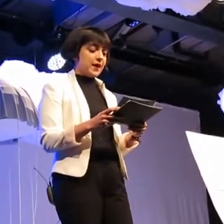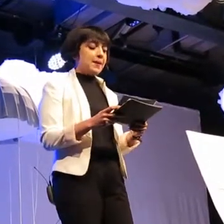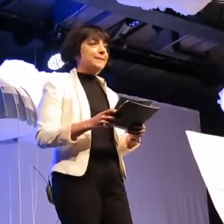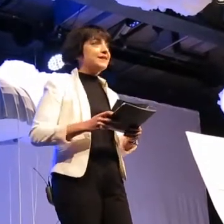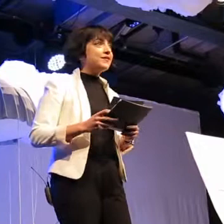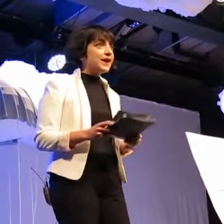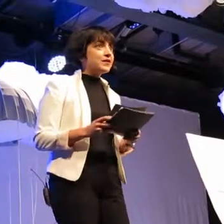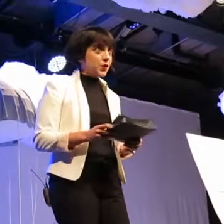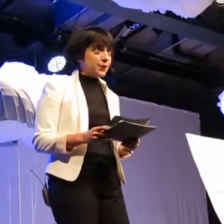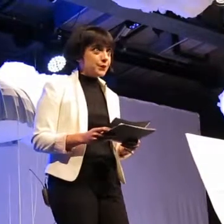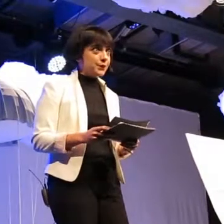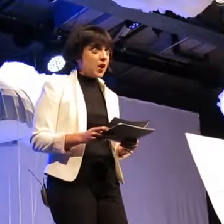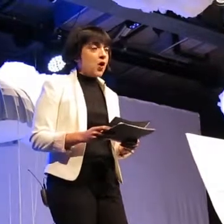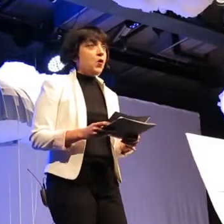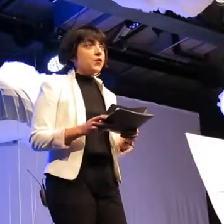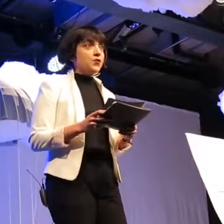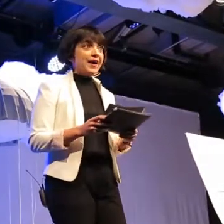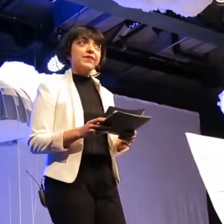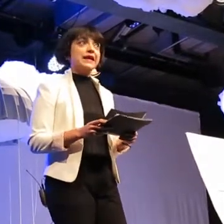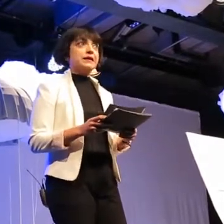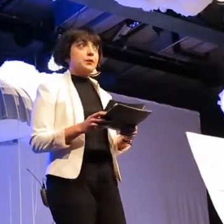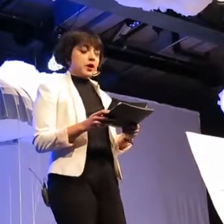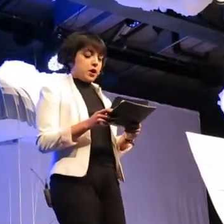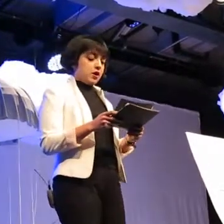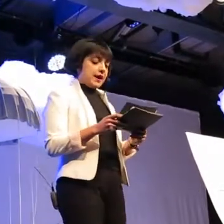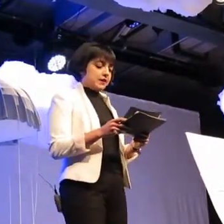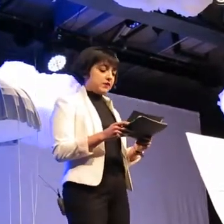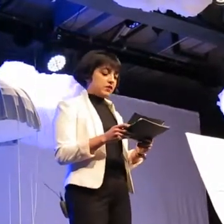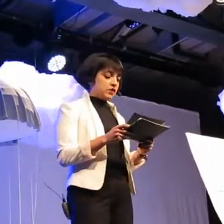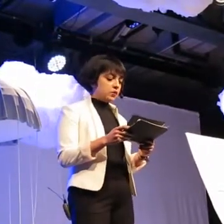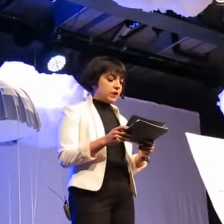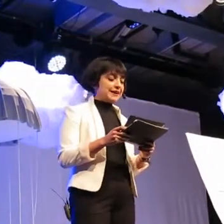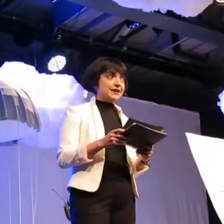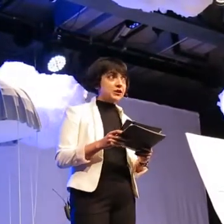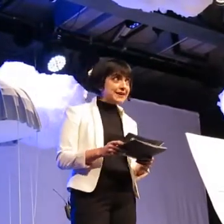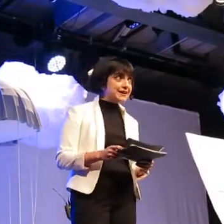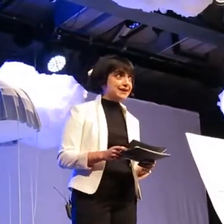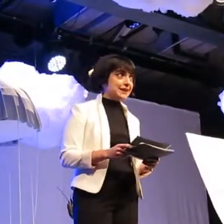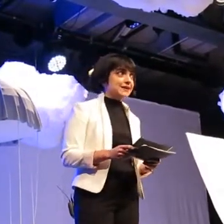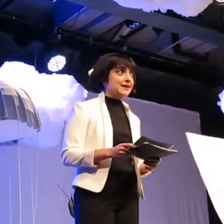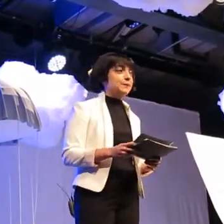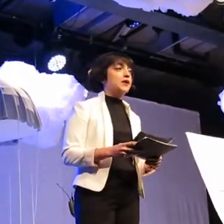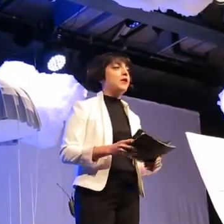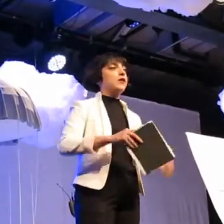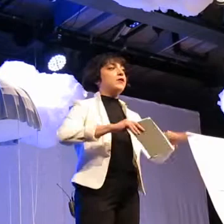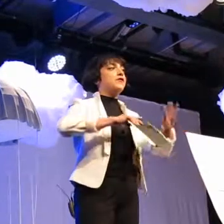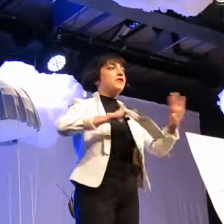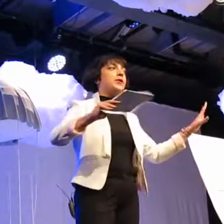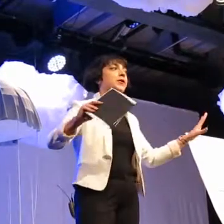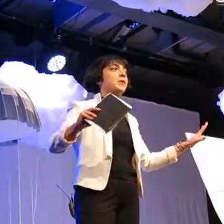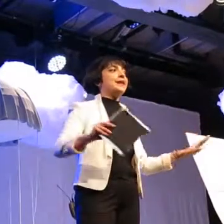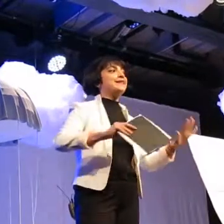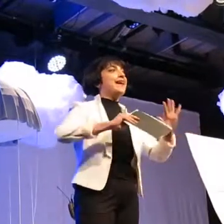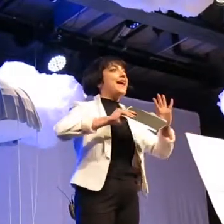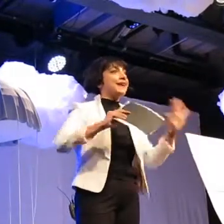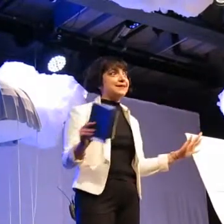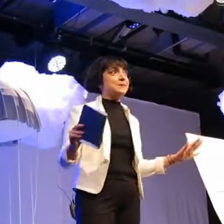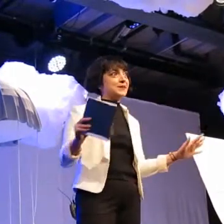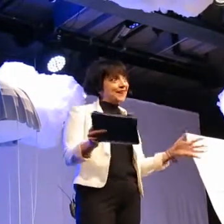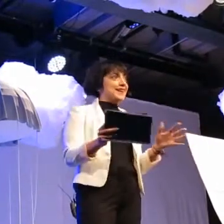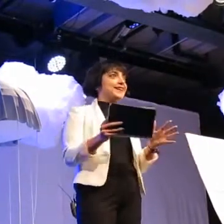klimatkonventionen slöts. Men tvärtom, ofantligt mycket har hänt. Solenergin till exempel har